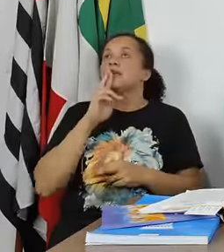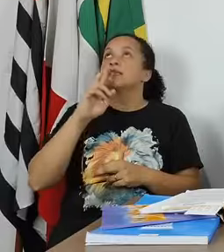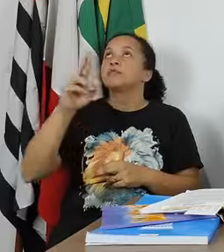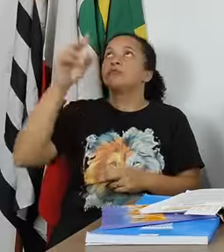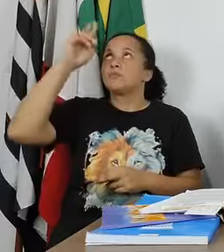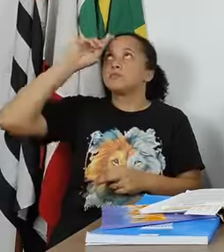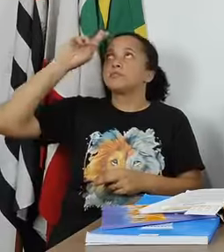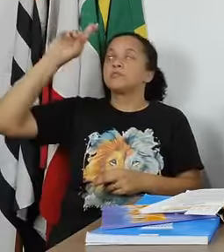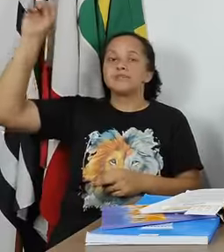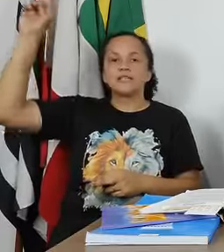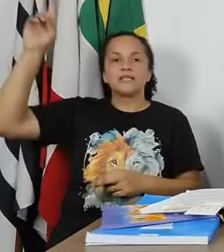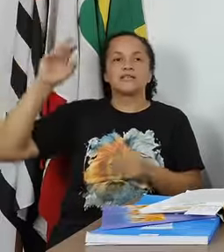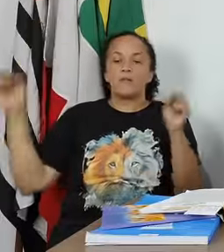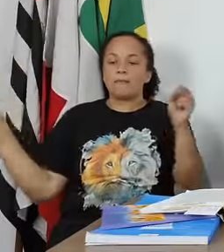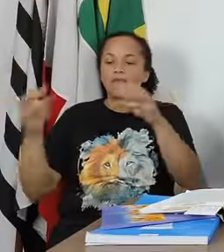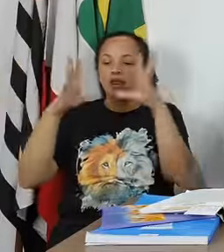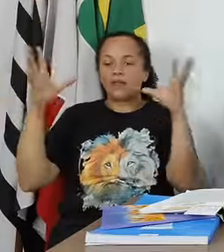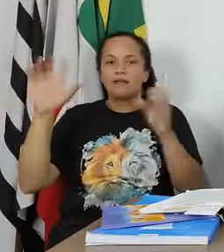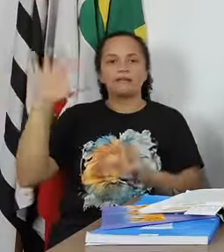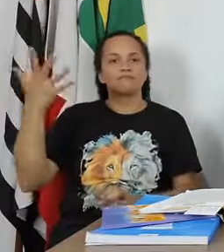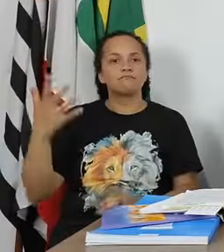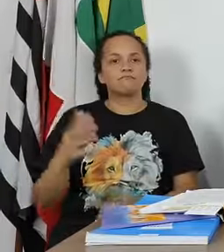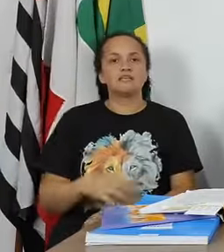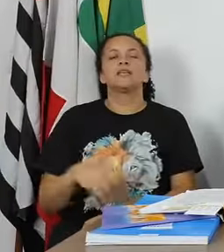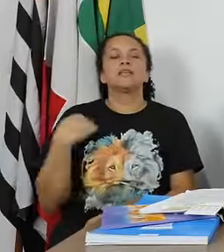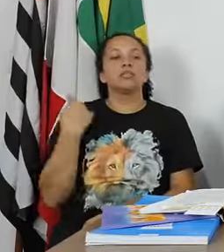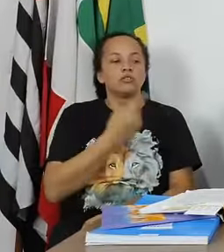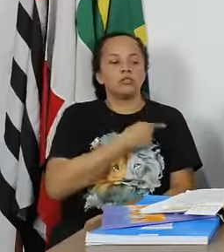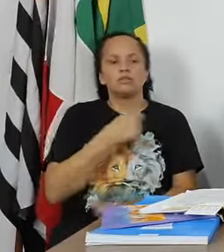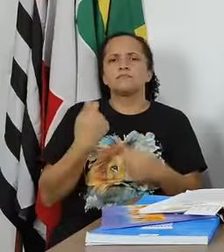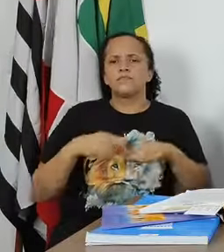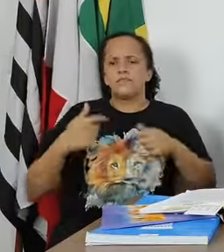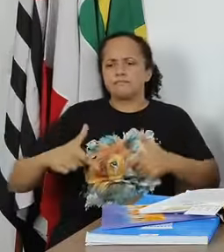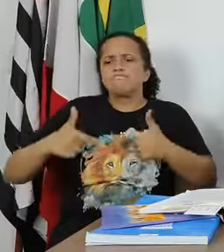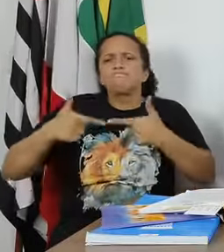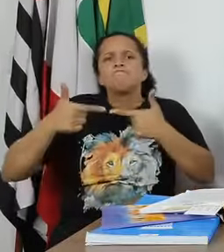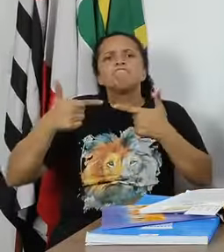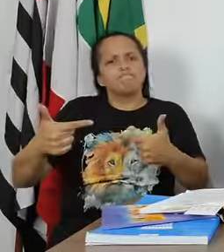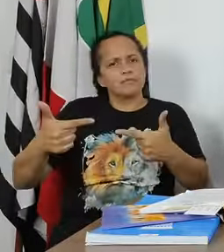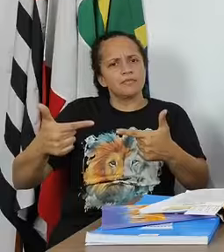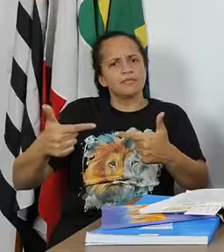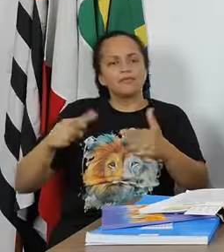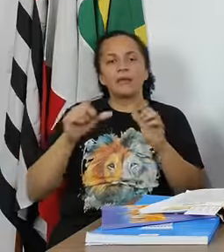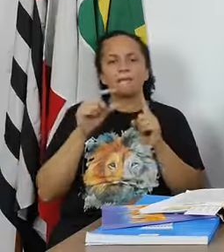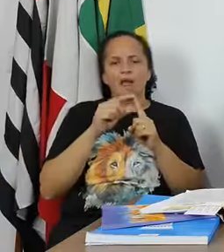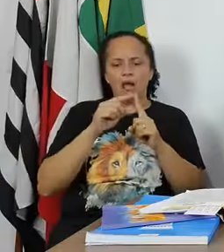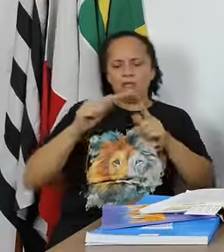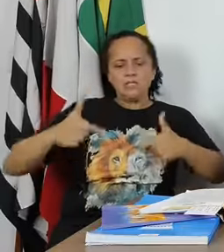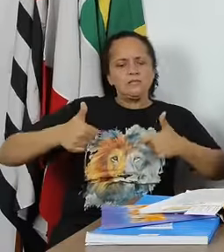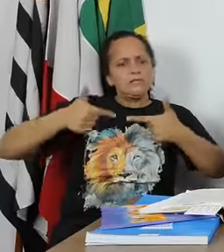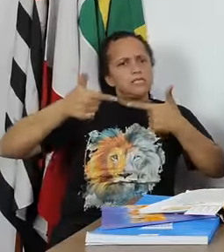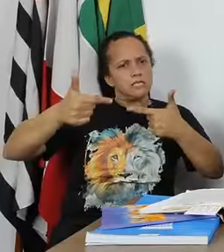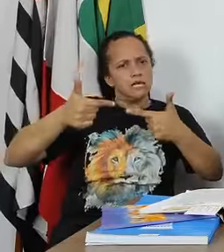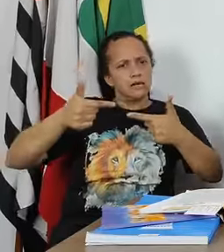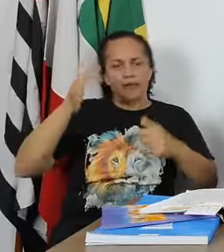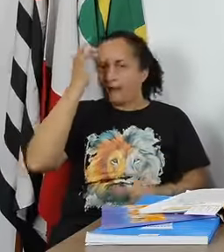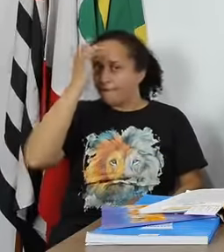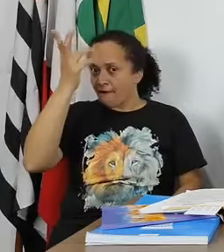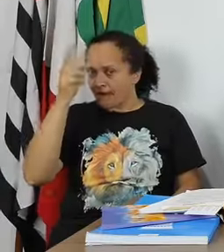que batalhar diligentemente. Batalhar. Presta atenção na palavra. Batalhar. Isso quer dizer que não é fácil. E é